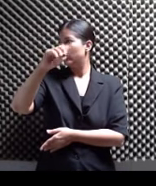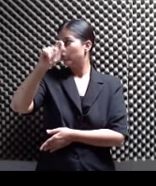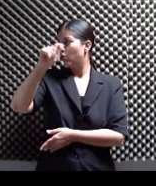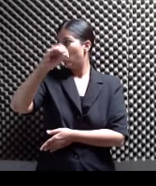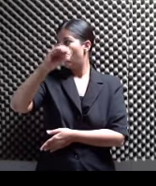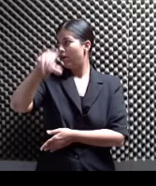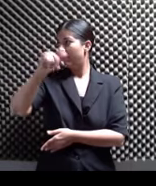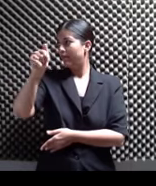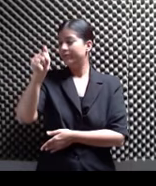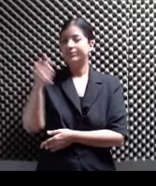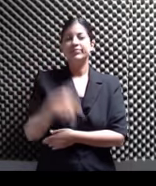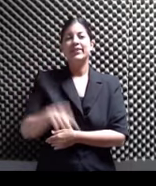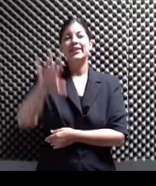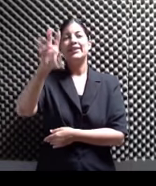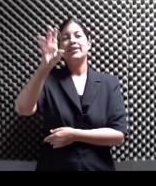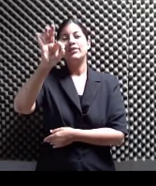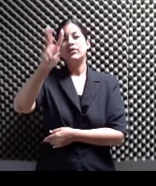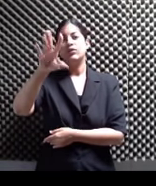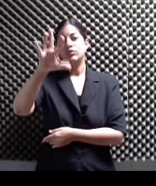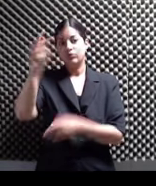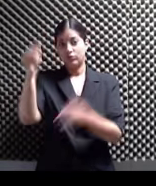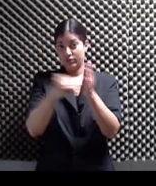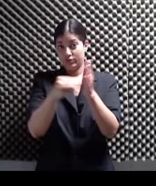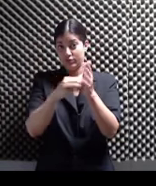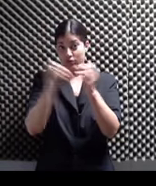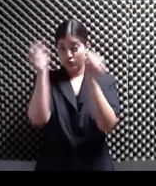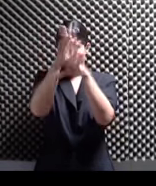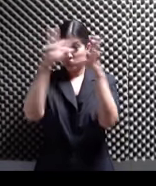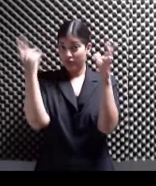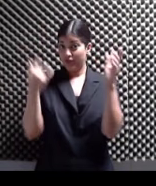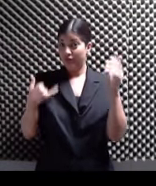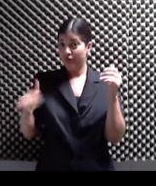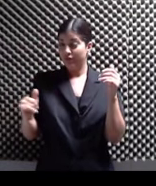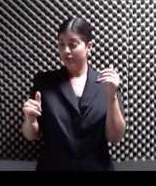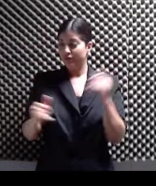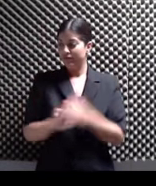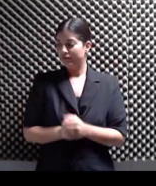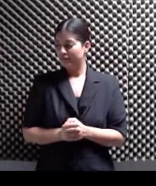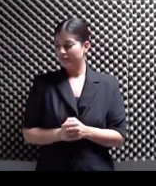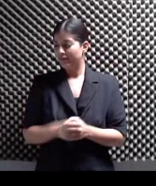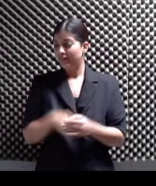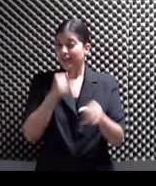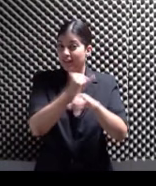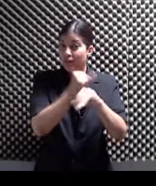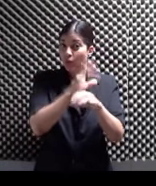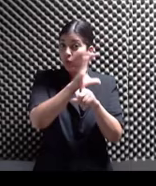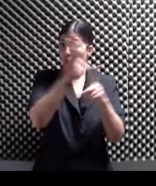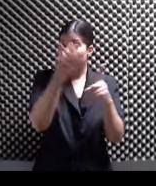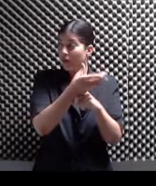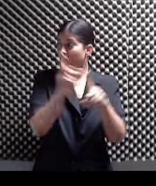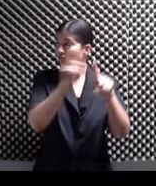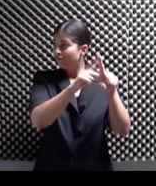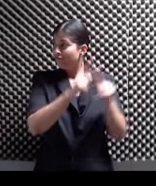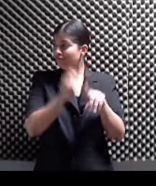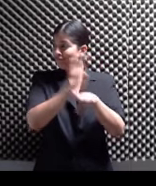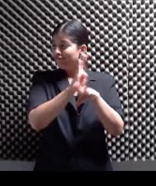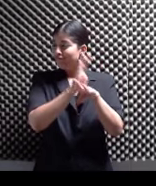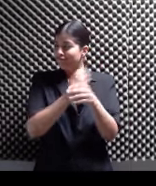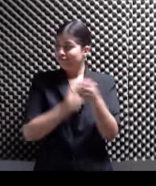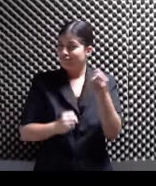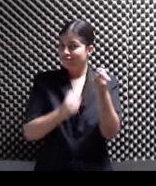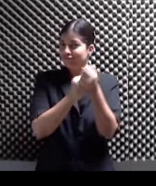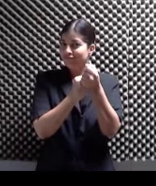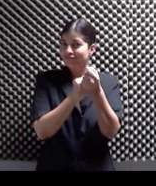y 792-5000. Sueño Eterno. Auspicia en Instituto de Cultura. Donativos Legislativos. Fundación Nacional para la Cultura Popular y Radio